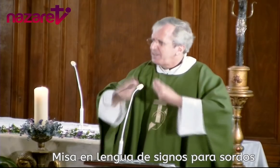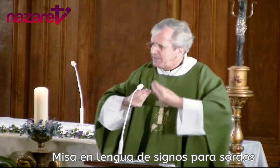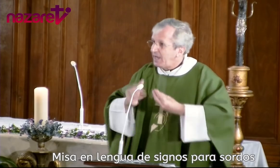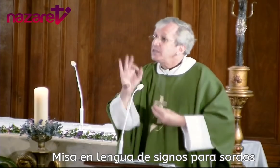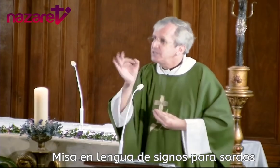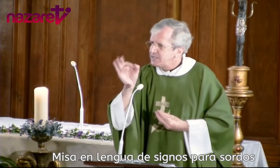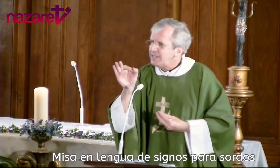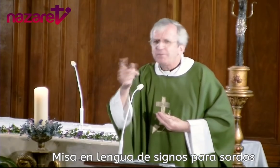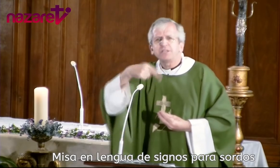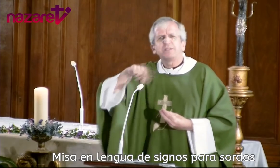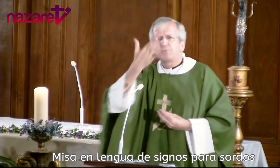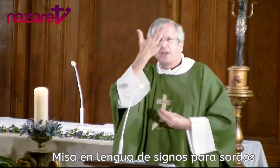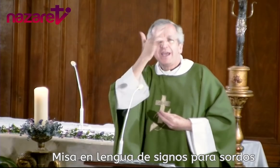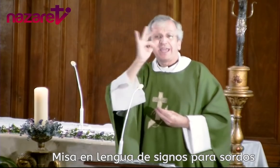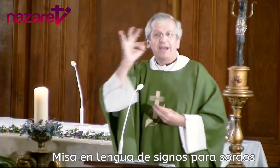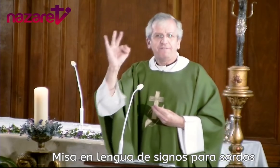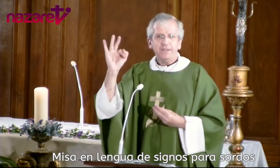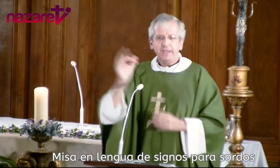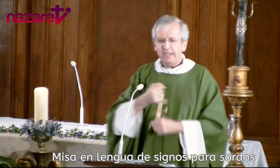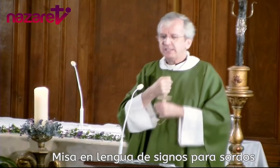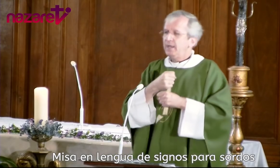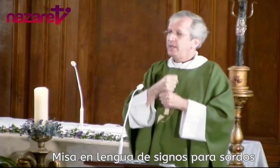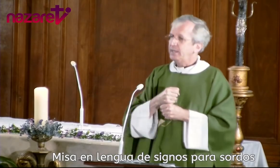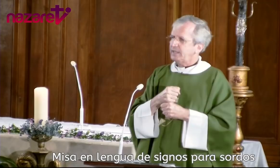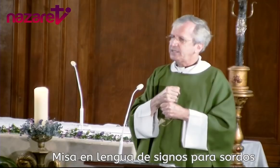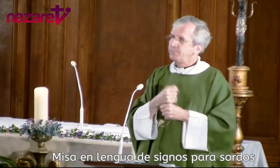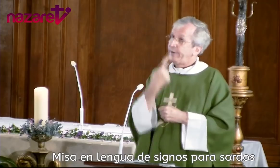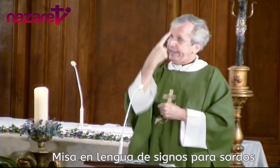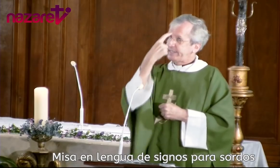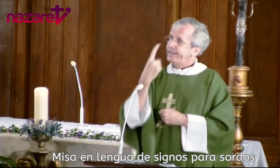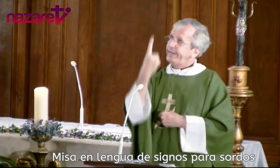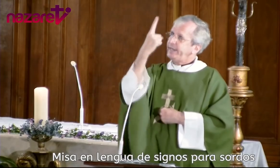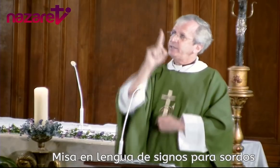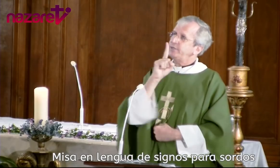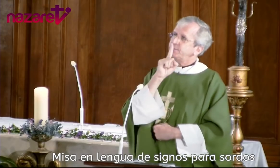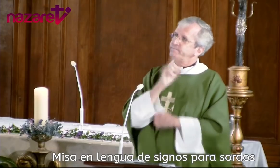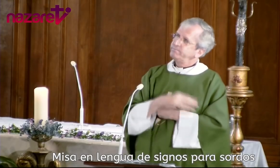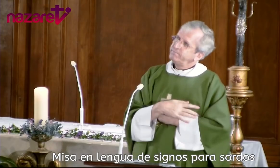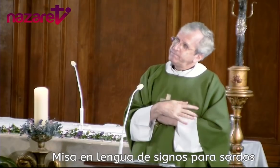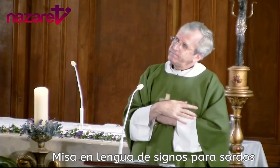actividad, sí, a veces pensamos que la fe es quietismo, es creer en Dios.